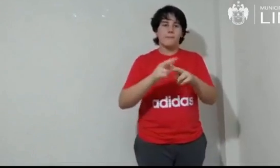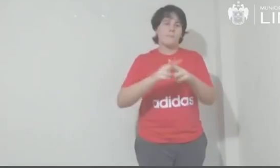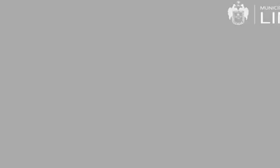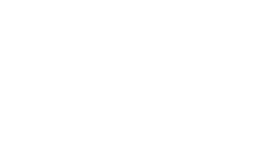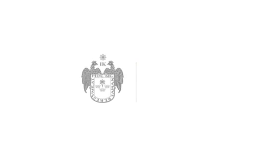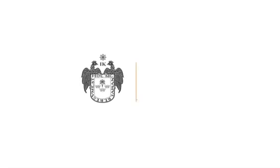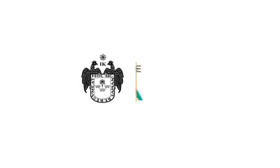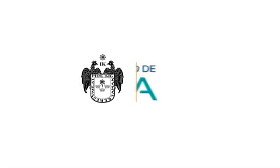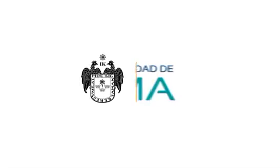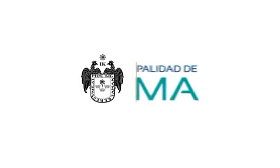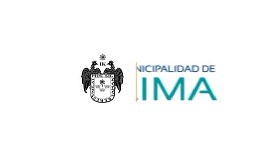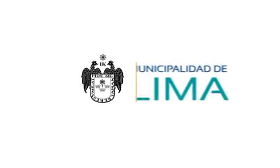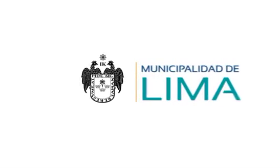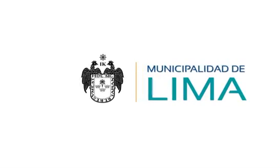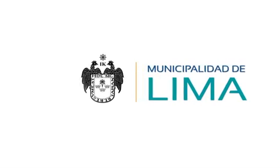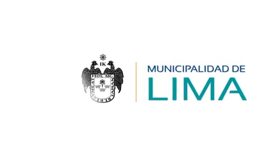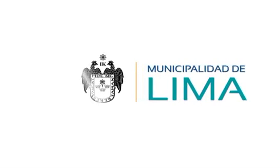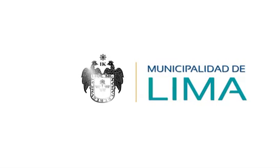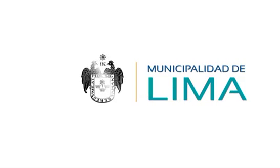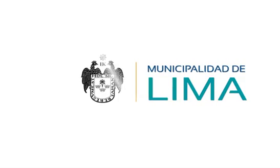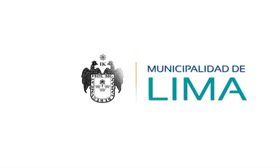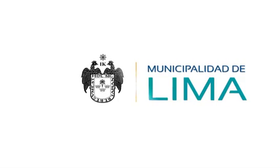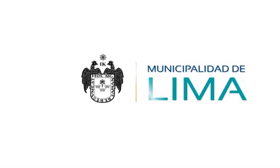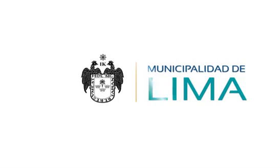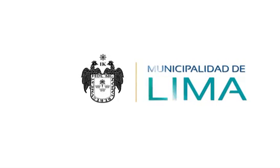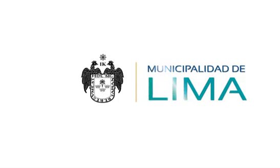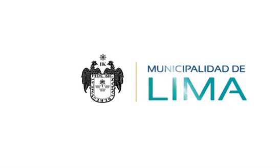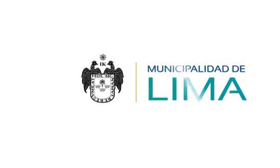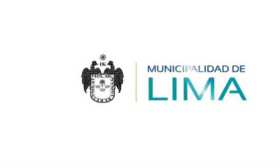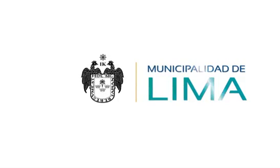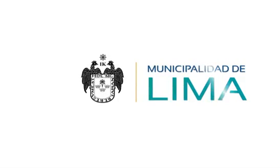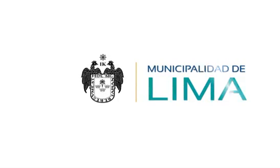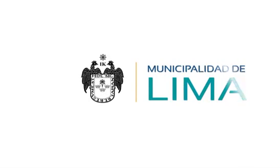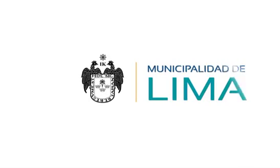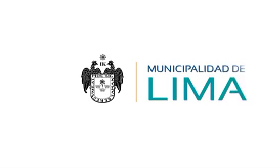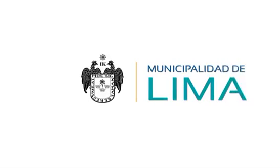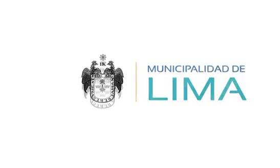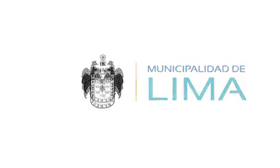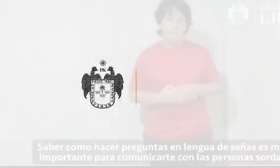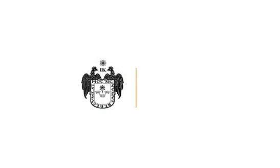Saber cómo hacer preguntas en lengua de señas es muy importante para poder comunicarte.